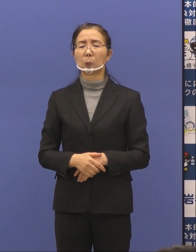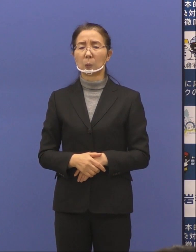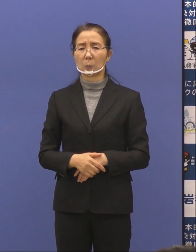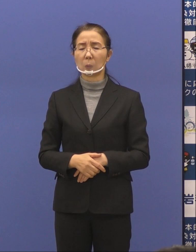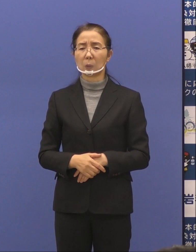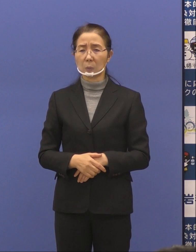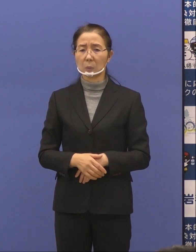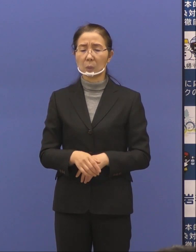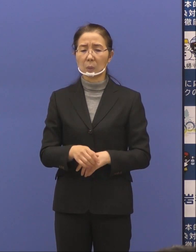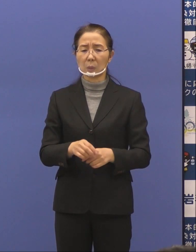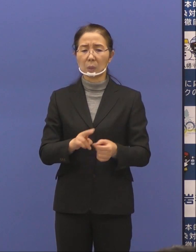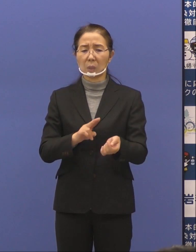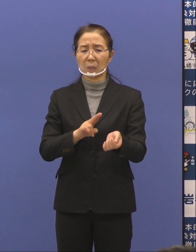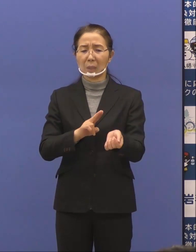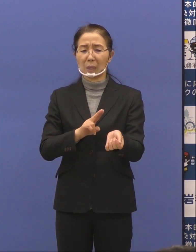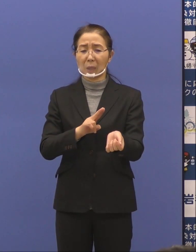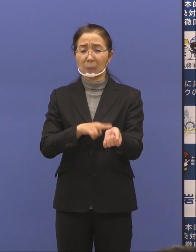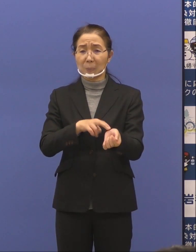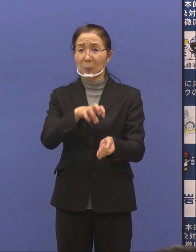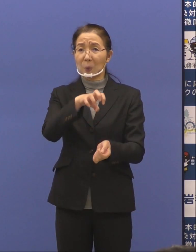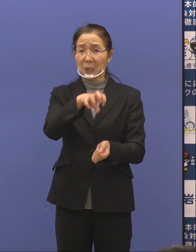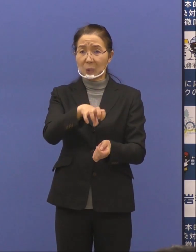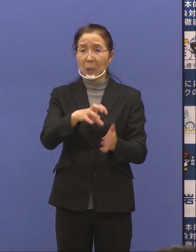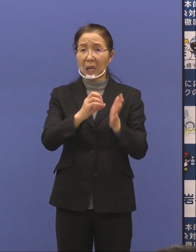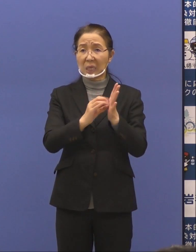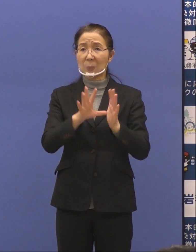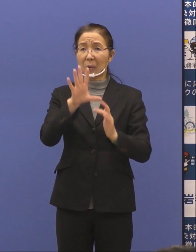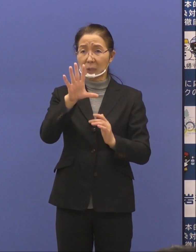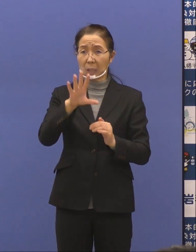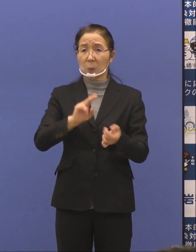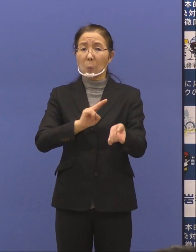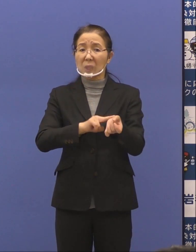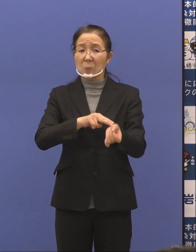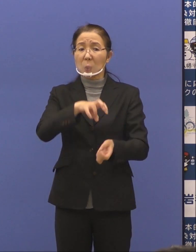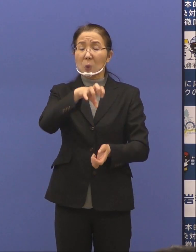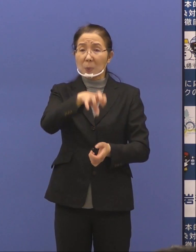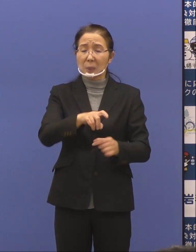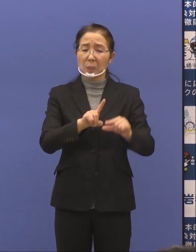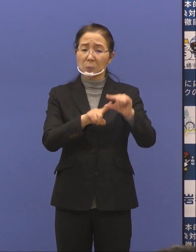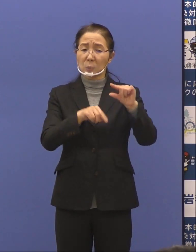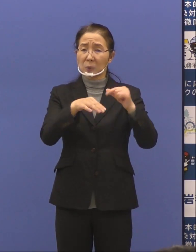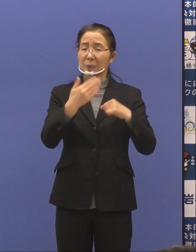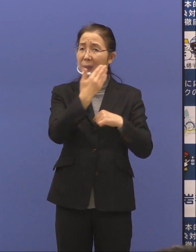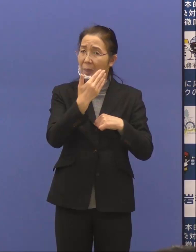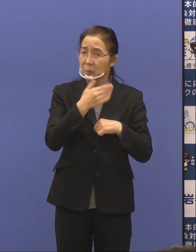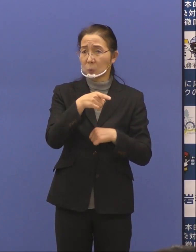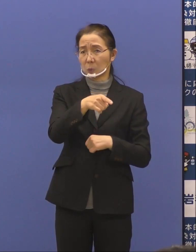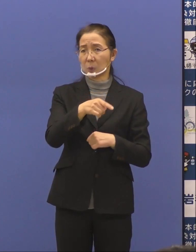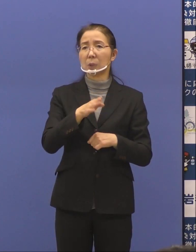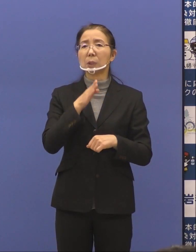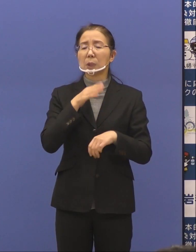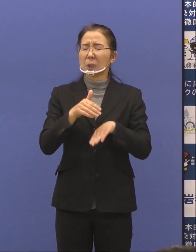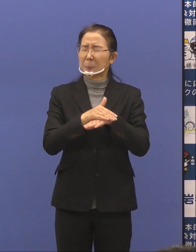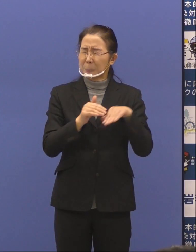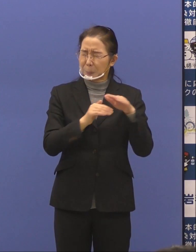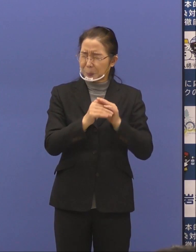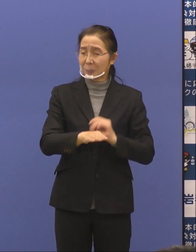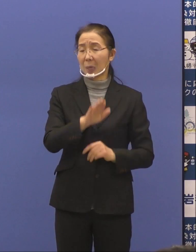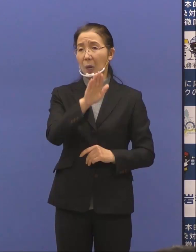赤十字病院はすでに岩手の医療の中で非常に大事な役割を果たしてきている実績があ